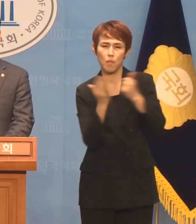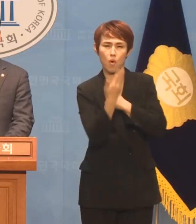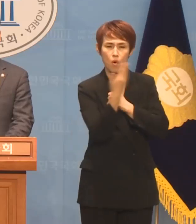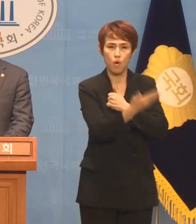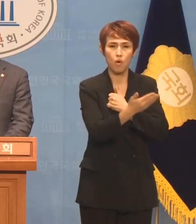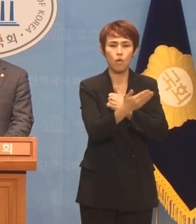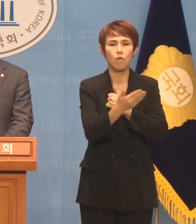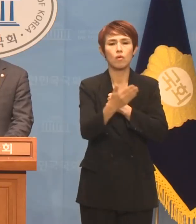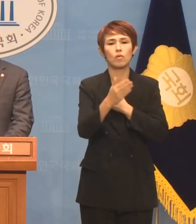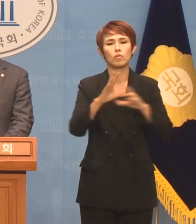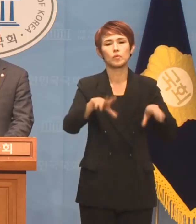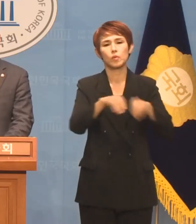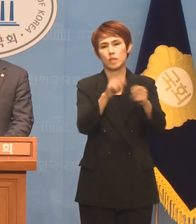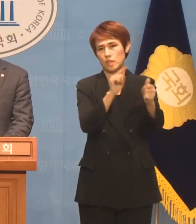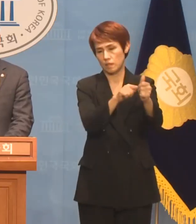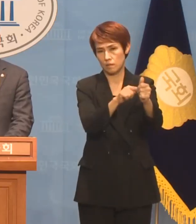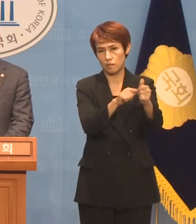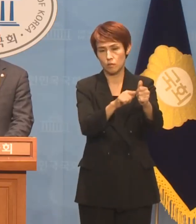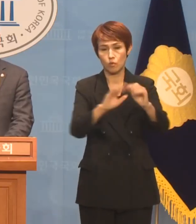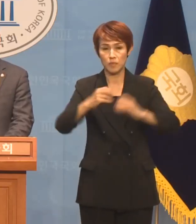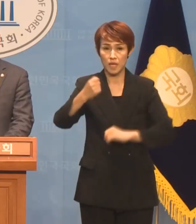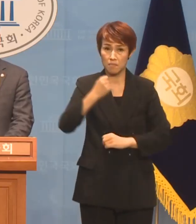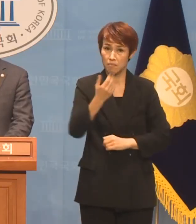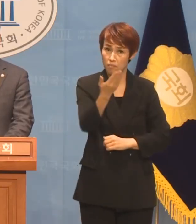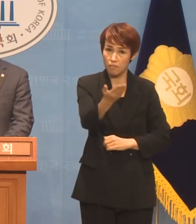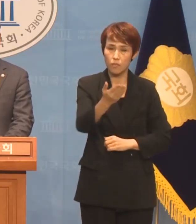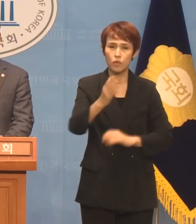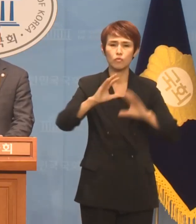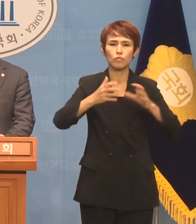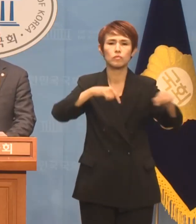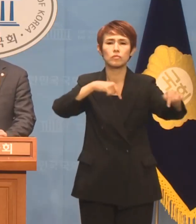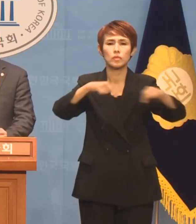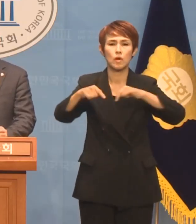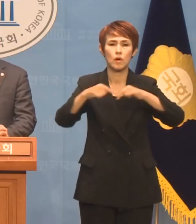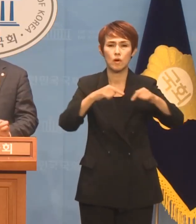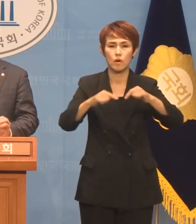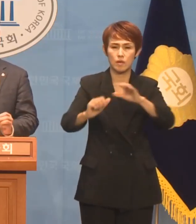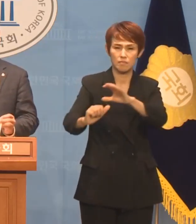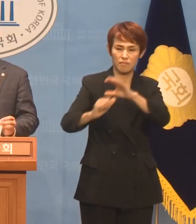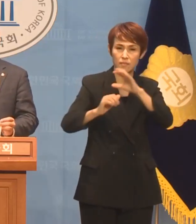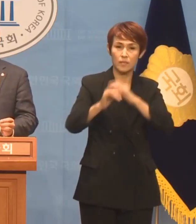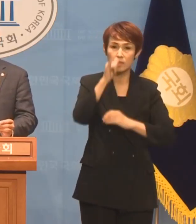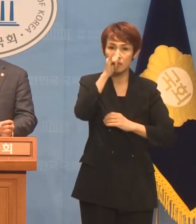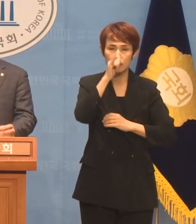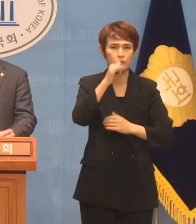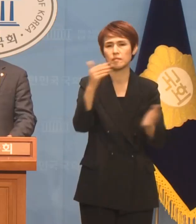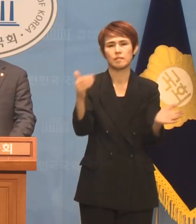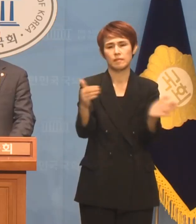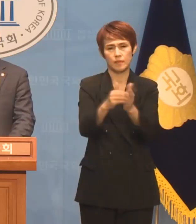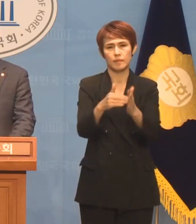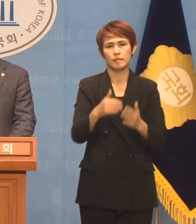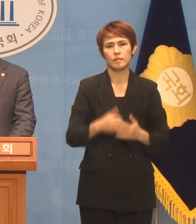한덕수 권한대행과 국민의힘이야말로 국정을 볼모로 한 인질극을 멈추기 바랍니다.